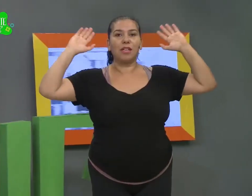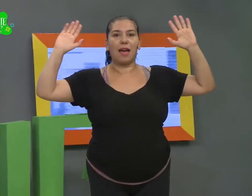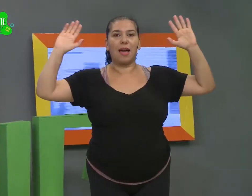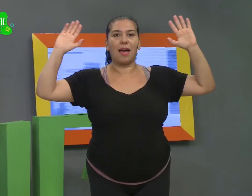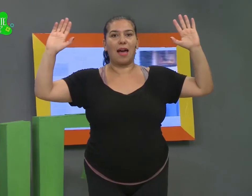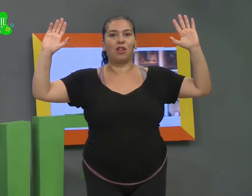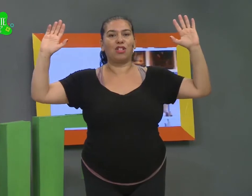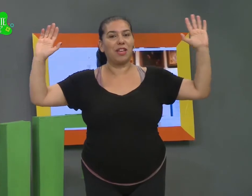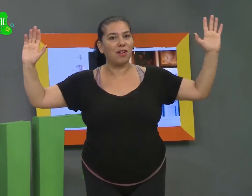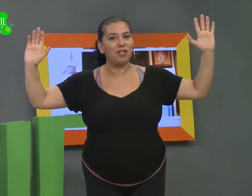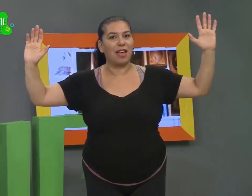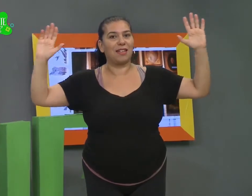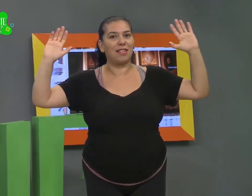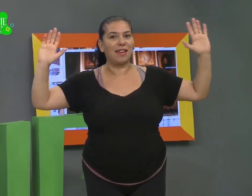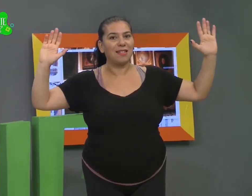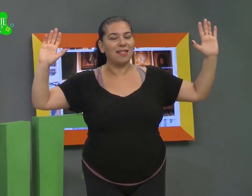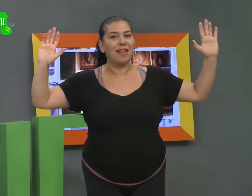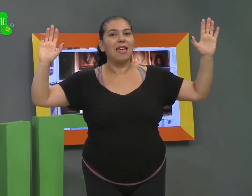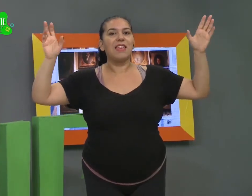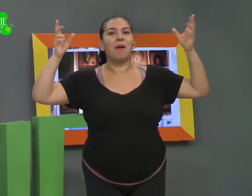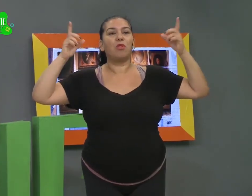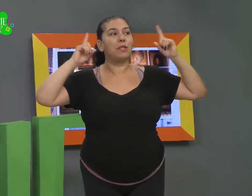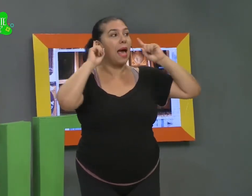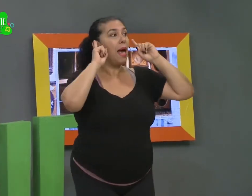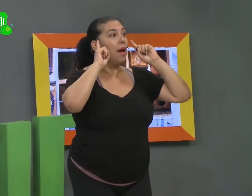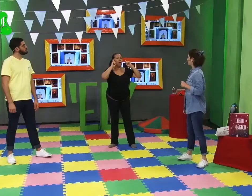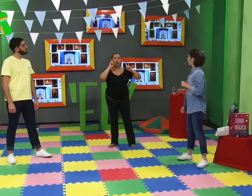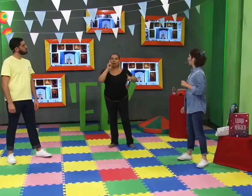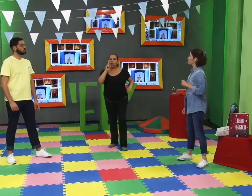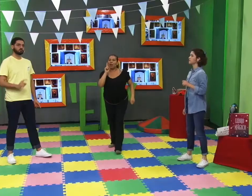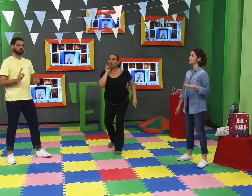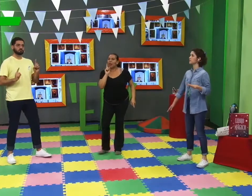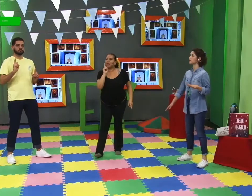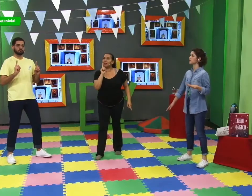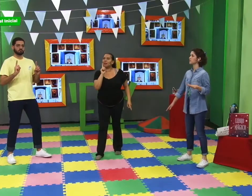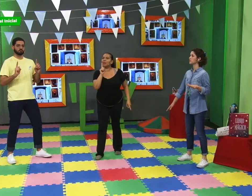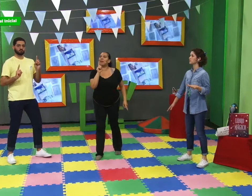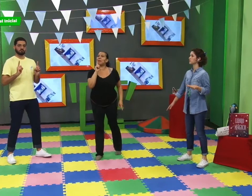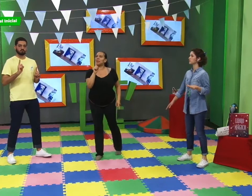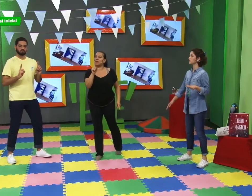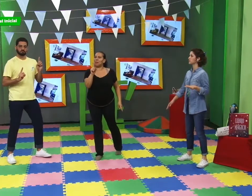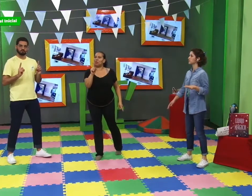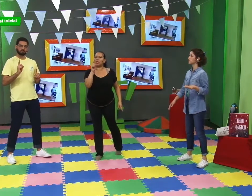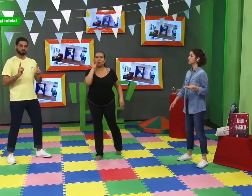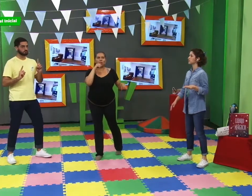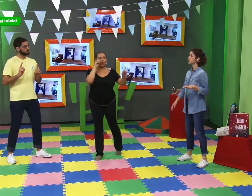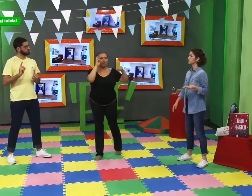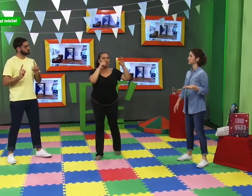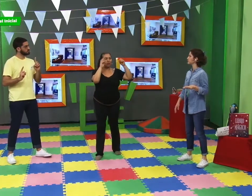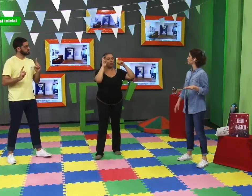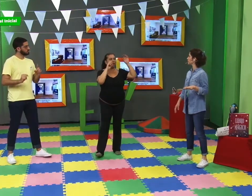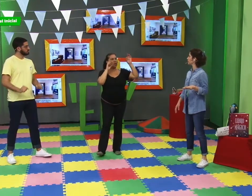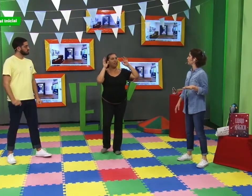a pedirle música a los chicos y a las chicas y vamos a escuchar atentamente esa música porque